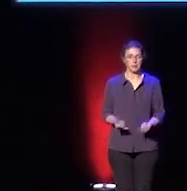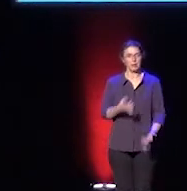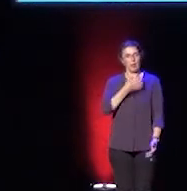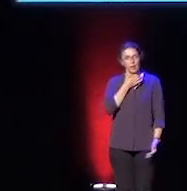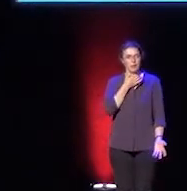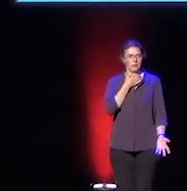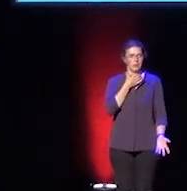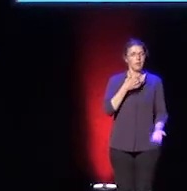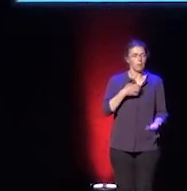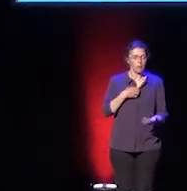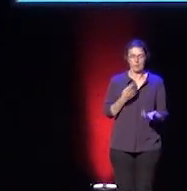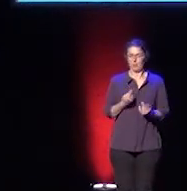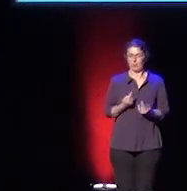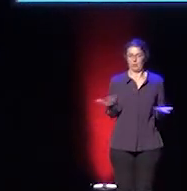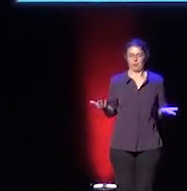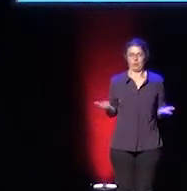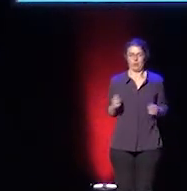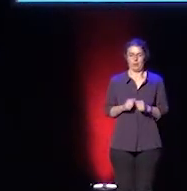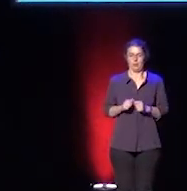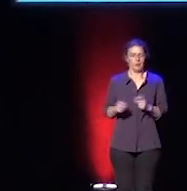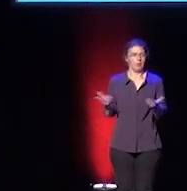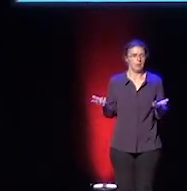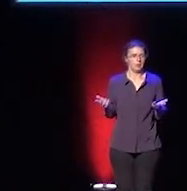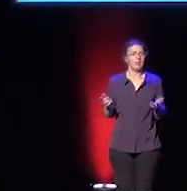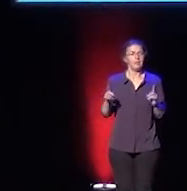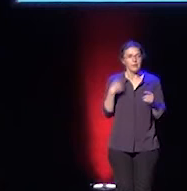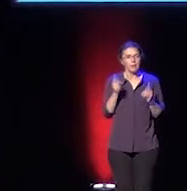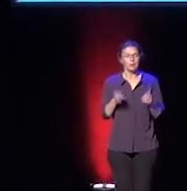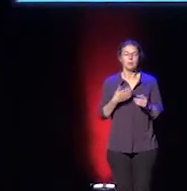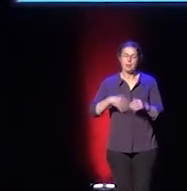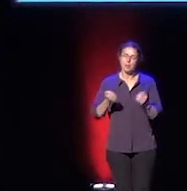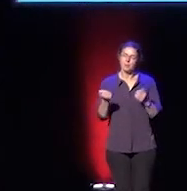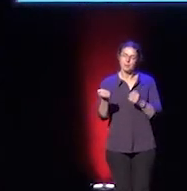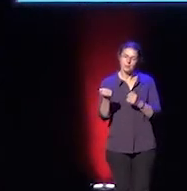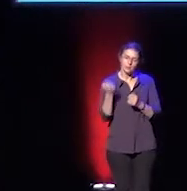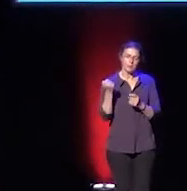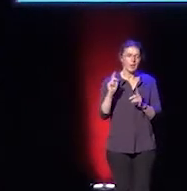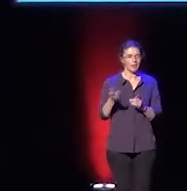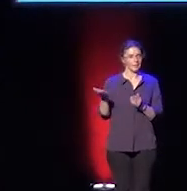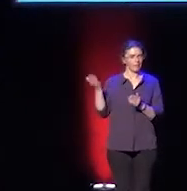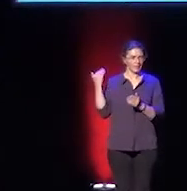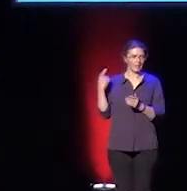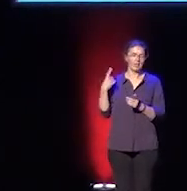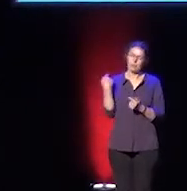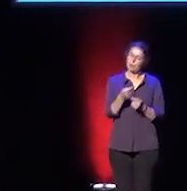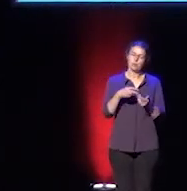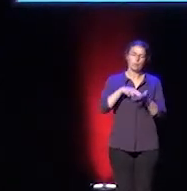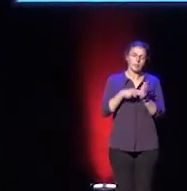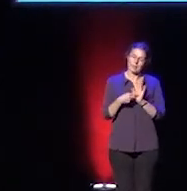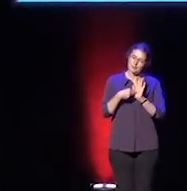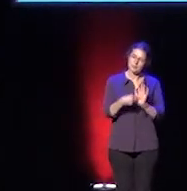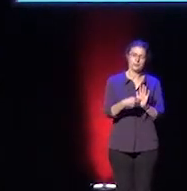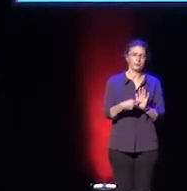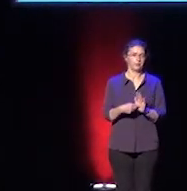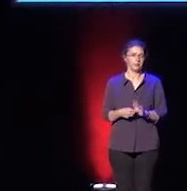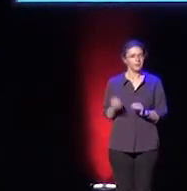uns dieses Problem ein. Wir müssen viel stärker, noch als in der Vergangenheit, die Politik darauf